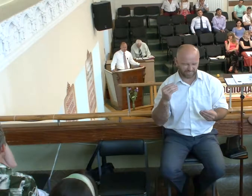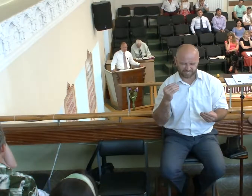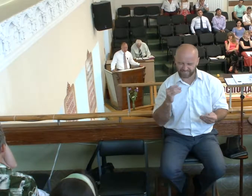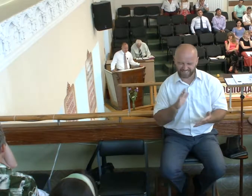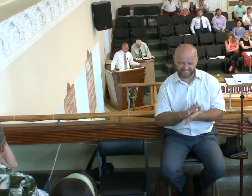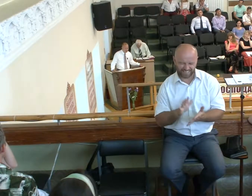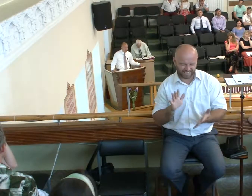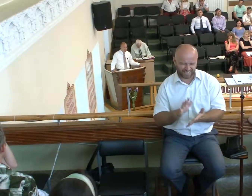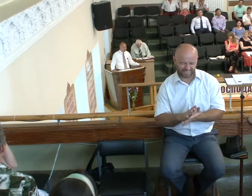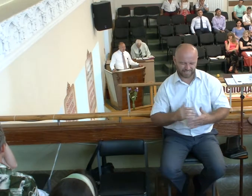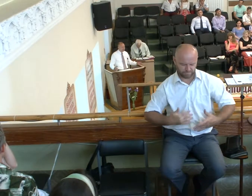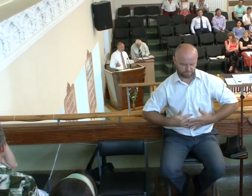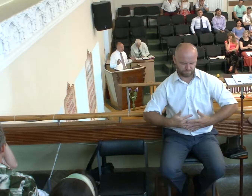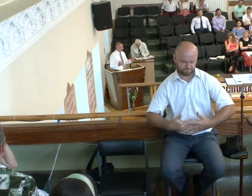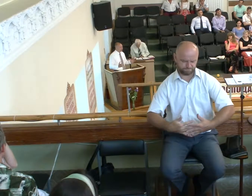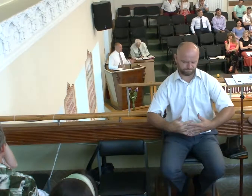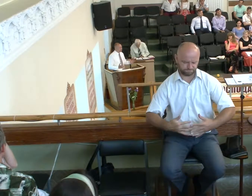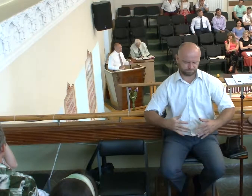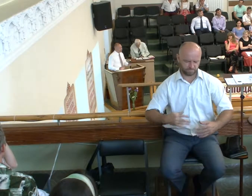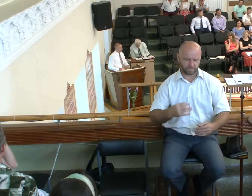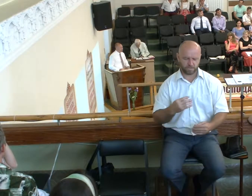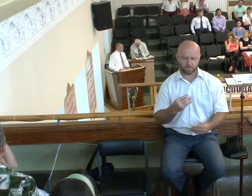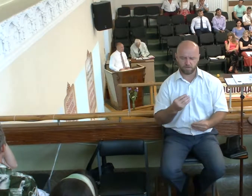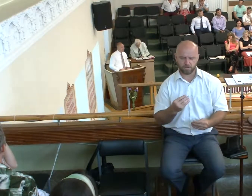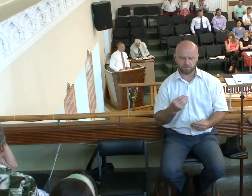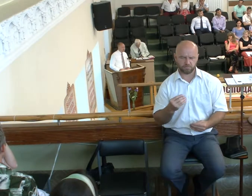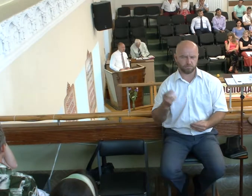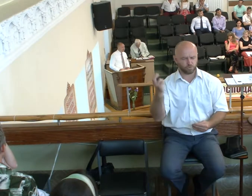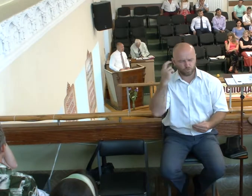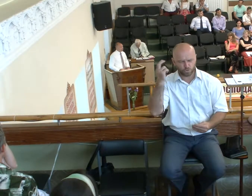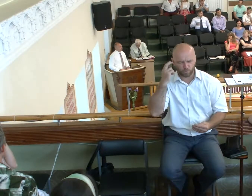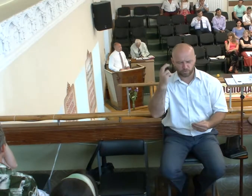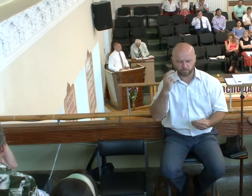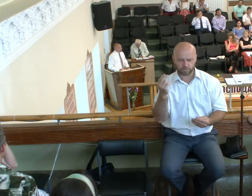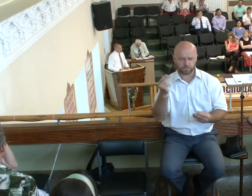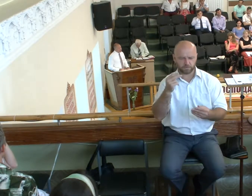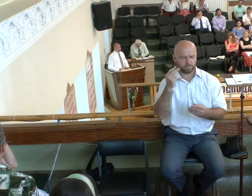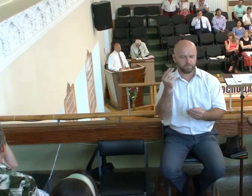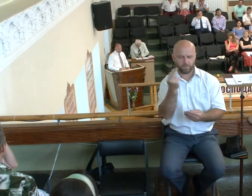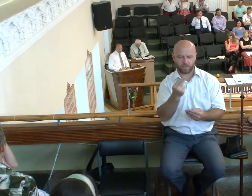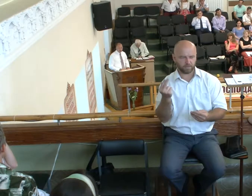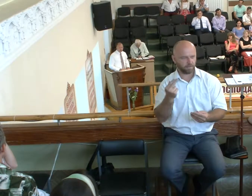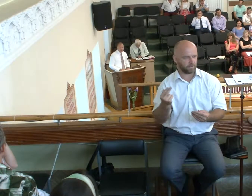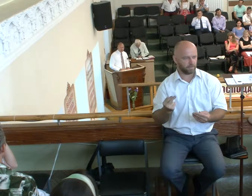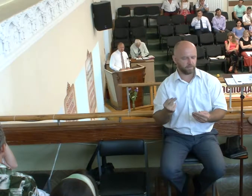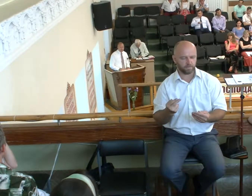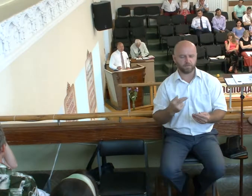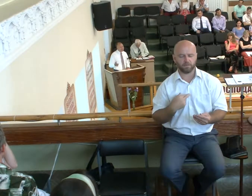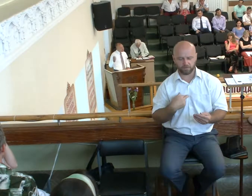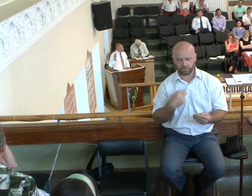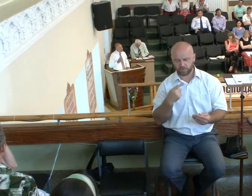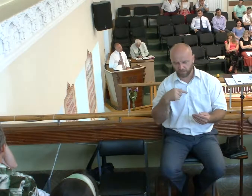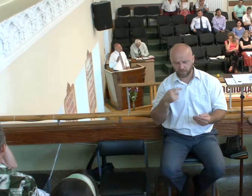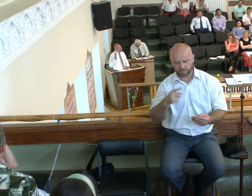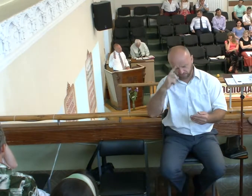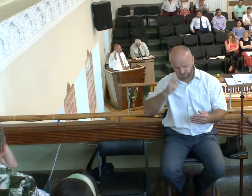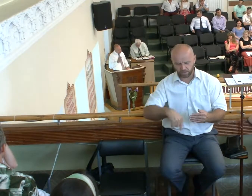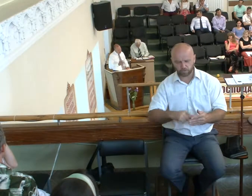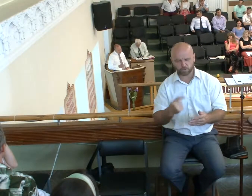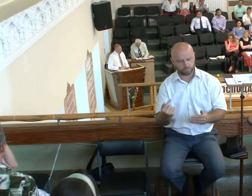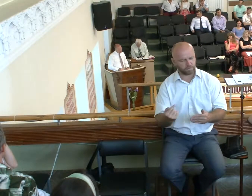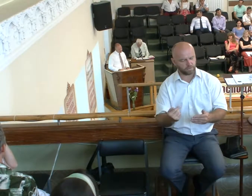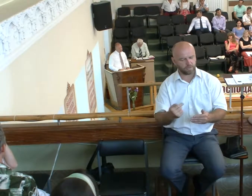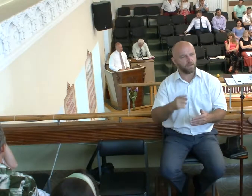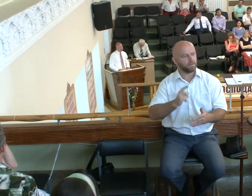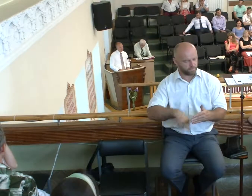выглядит, с распухшим животом, черного цвета, и говорит: я знаю, что вы верующие, я знаю людей,